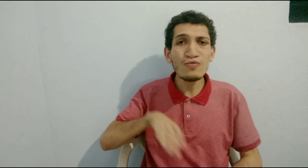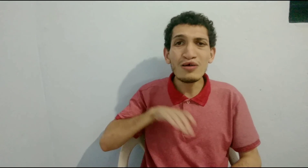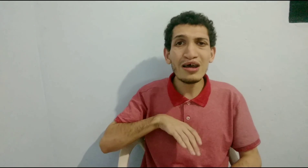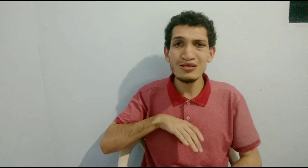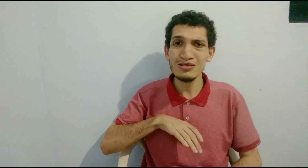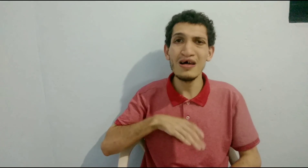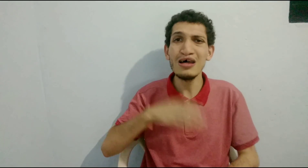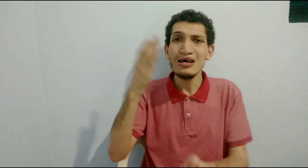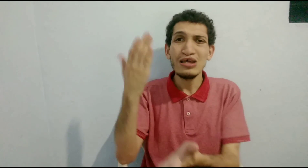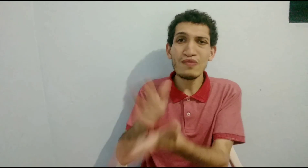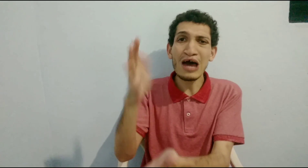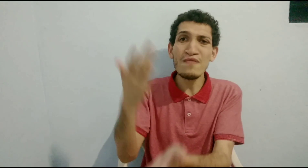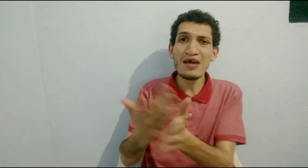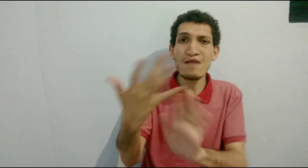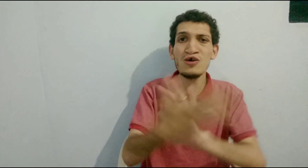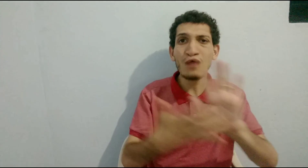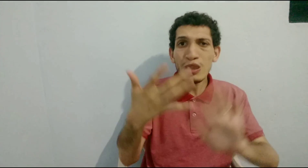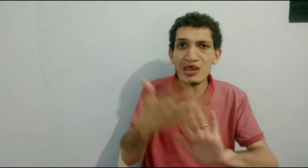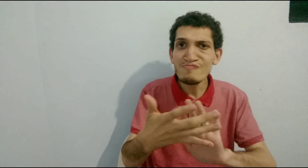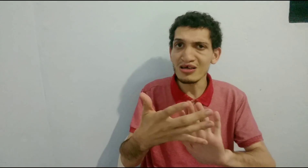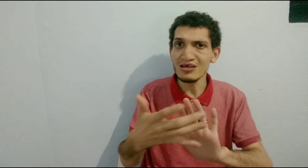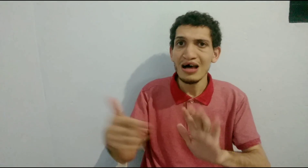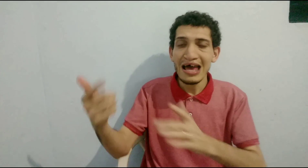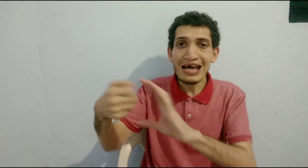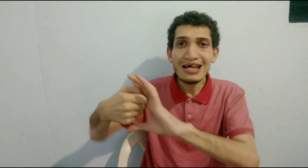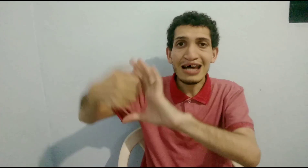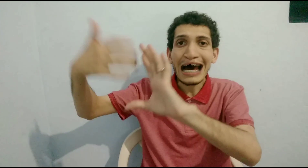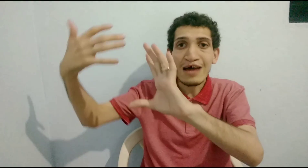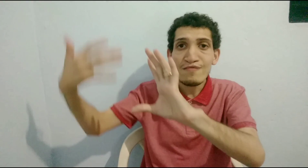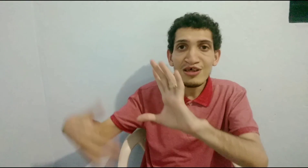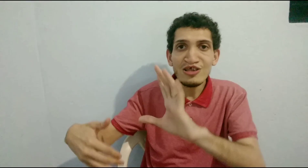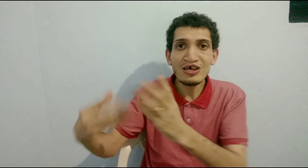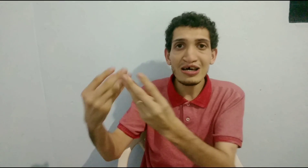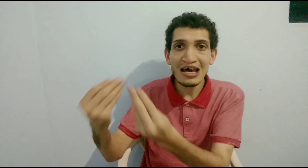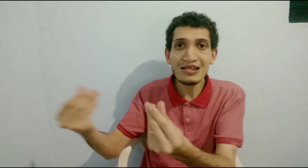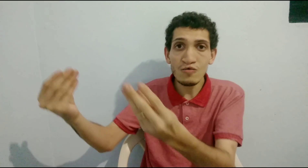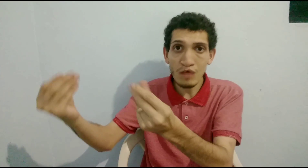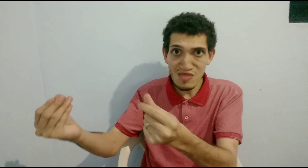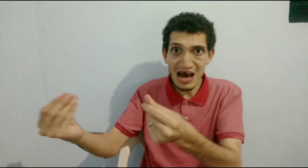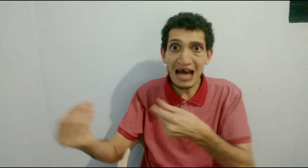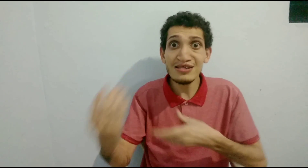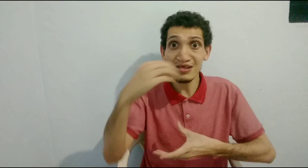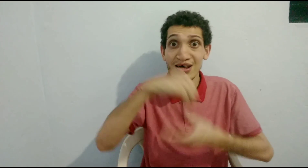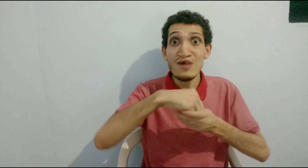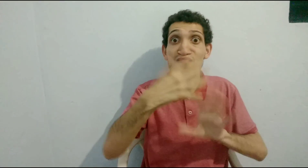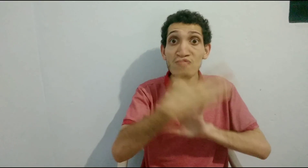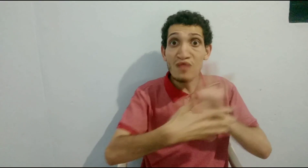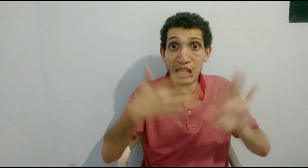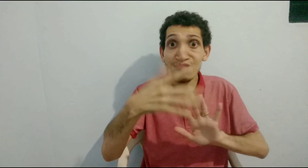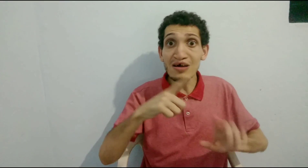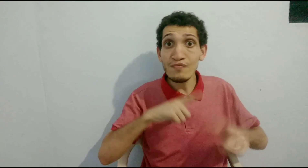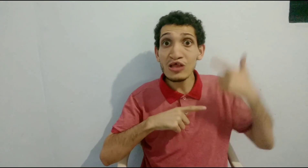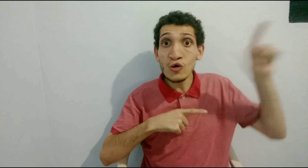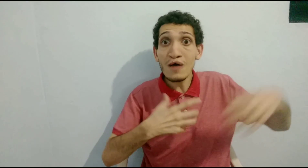português, né? E nada tem a ver com a livra. Essas características, essas qualidades, dentro da livra, tem outra